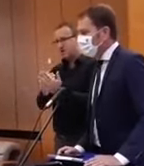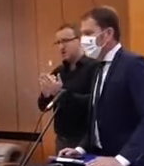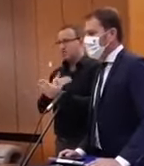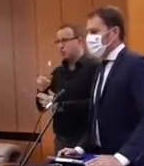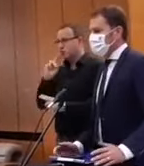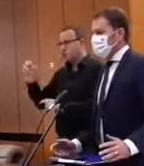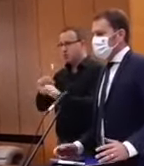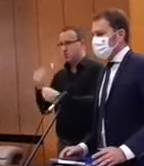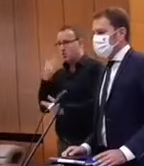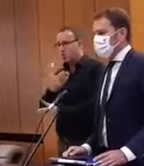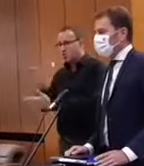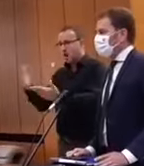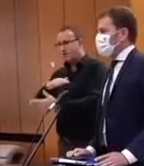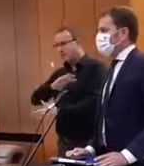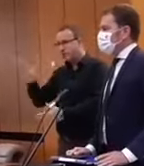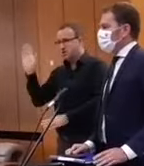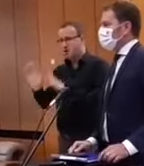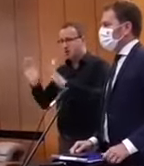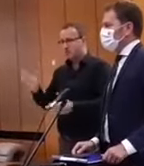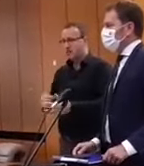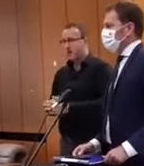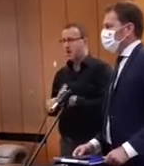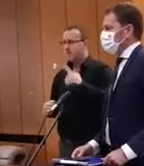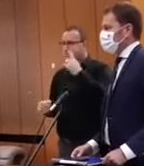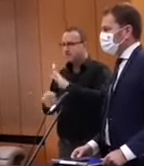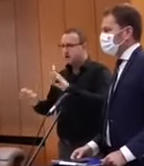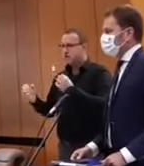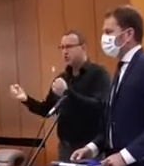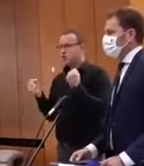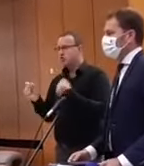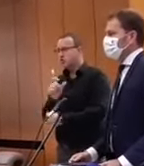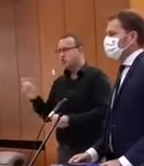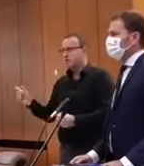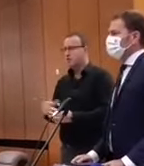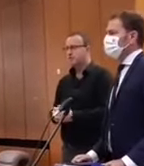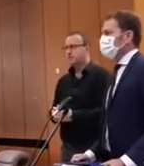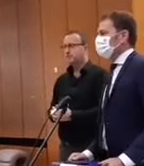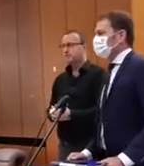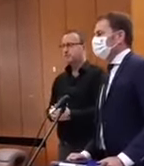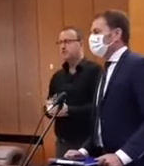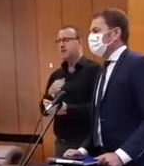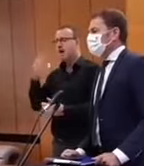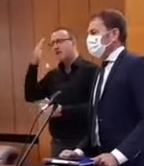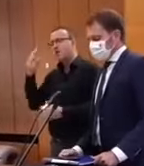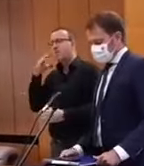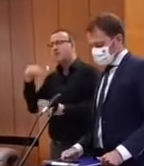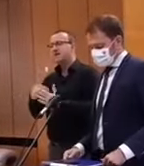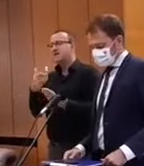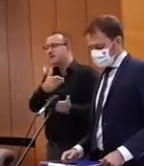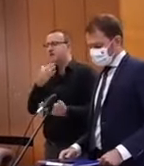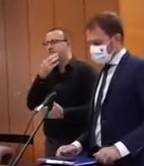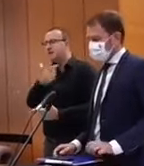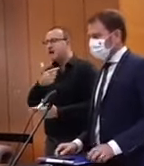ľuďom, všetci sme za to hlasovali a myslím si, že je správne dodržiať slovo, ktoré sme vám dali. Tým majlým bytom, my sa všetky nám tým málo